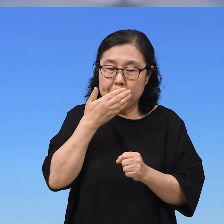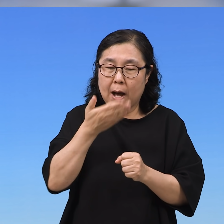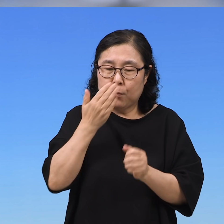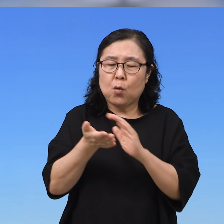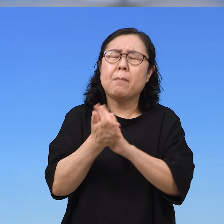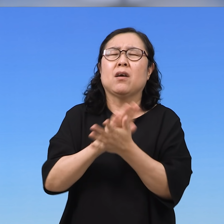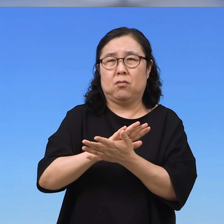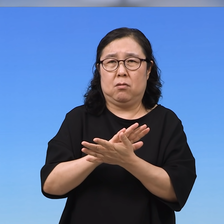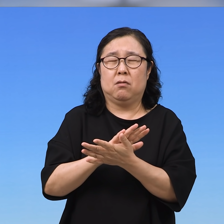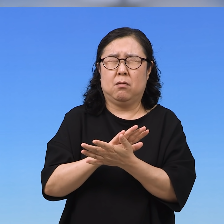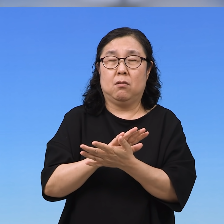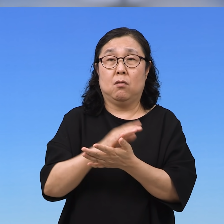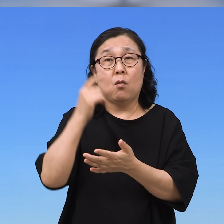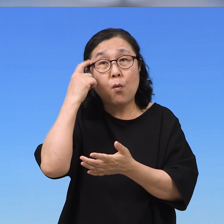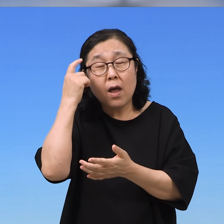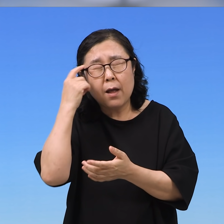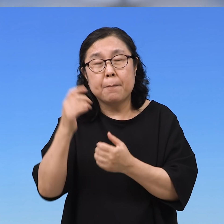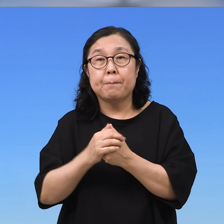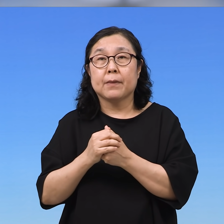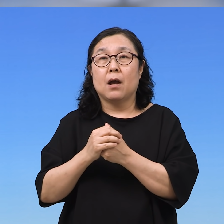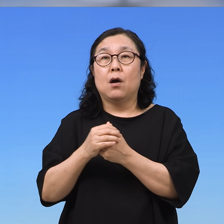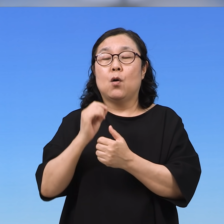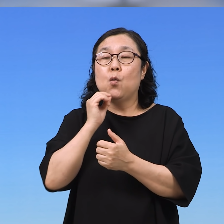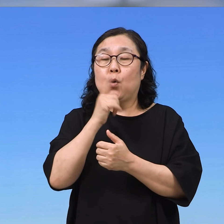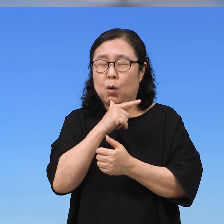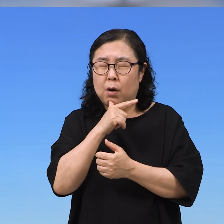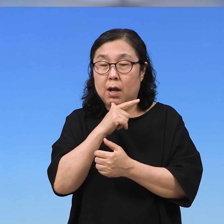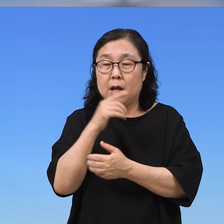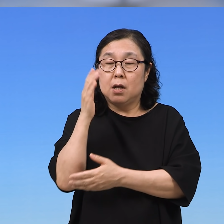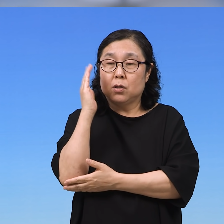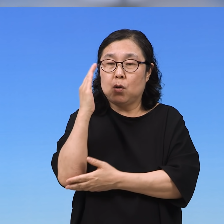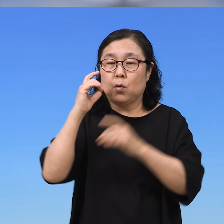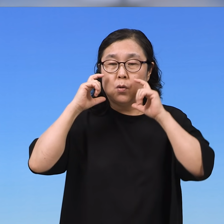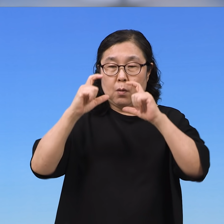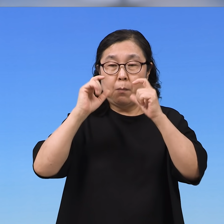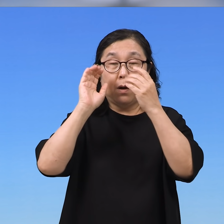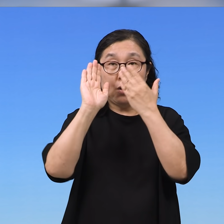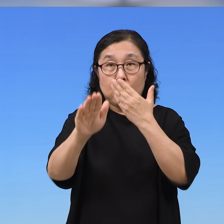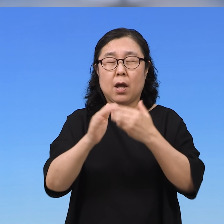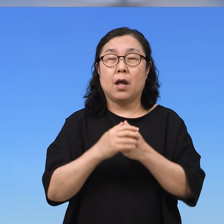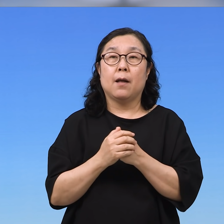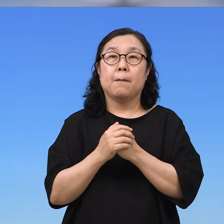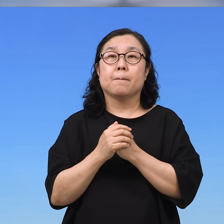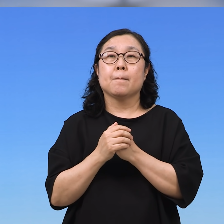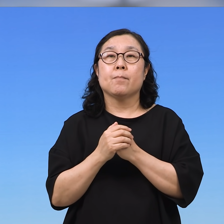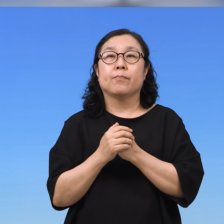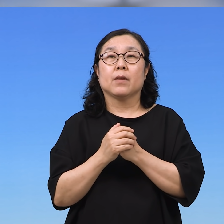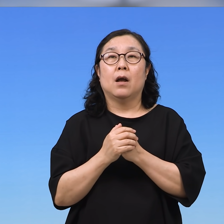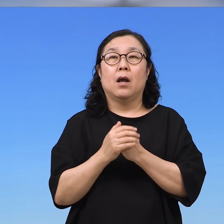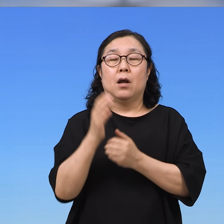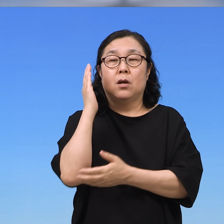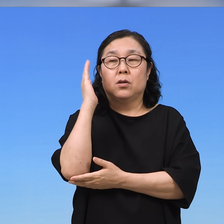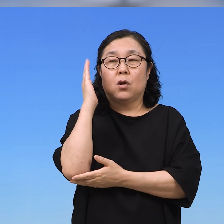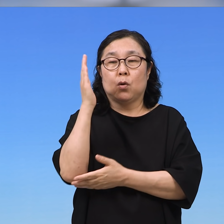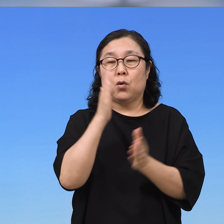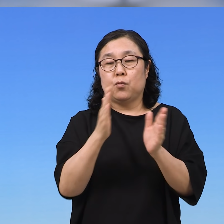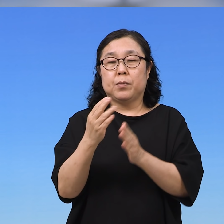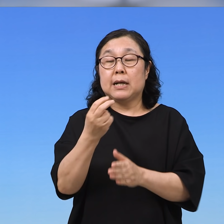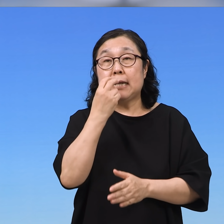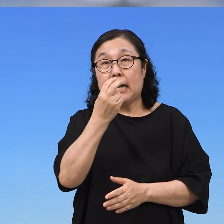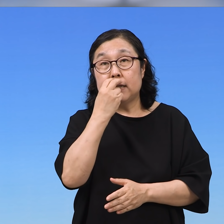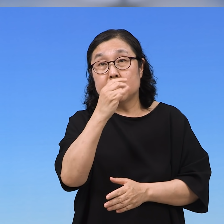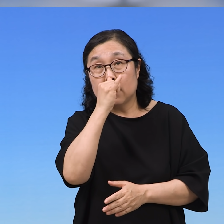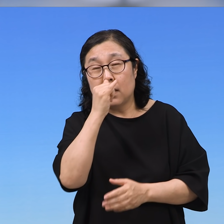이게 무슨 소린가 하면, 월요일 날 이제 그렇게 이제 설교를 선포하고 났더니 이게 설교 준비가